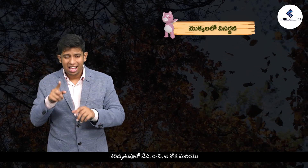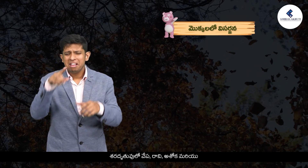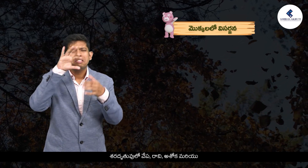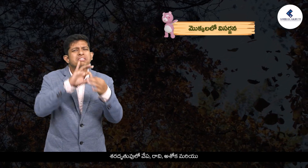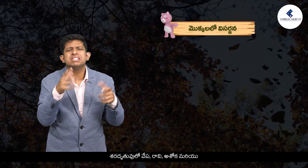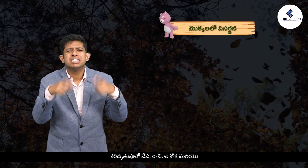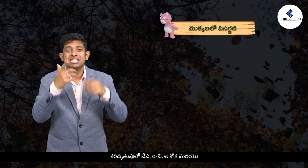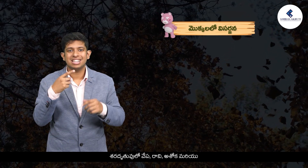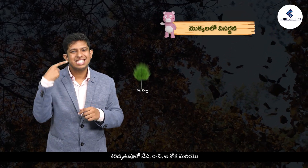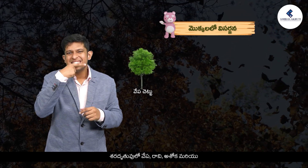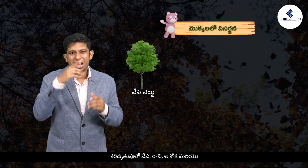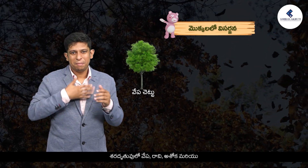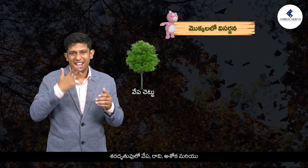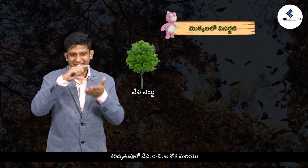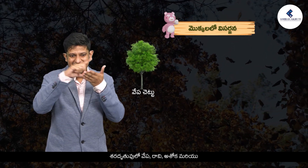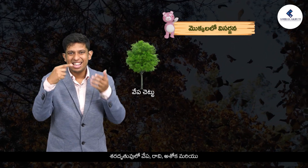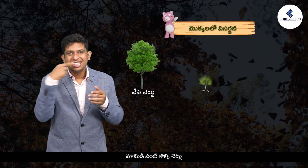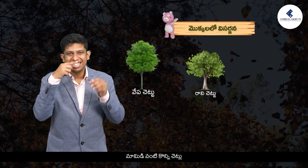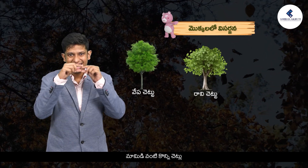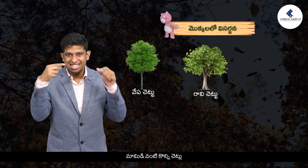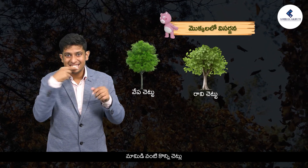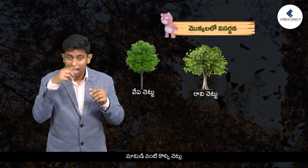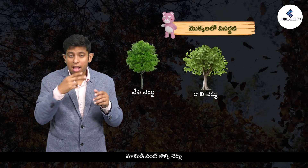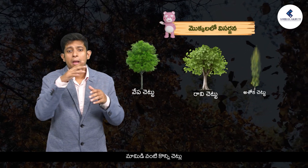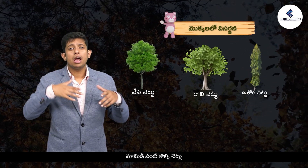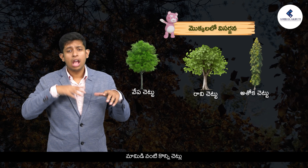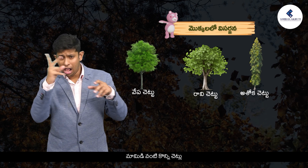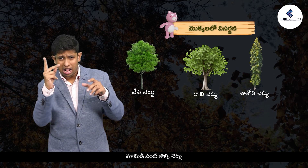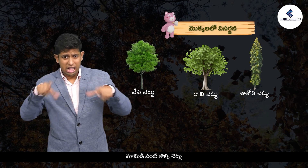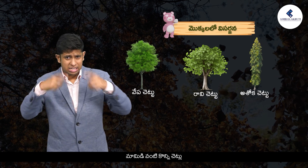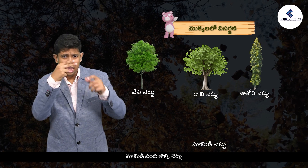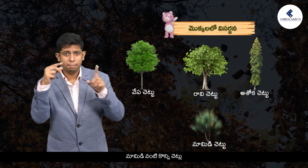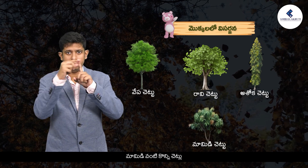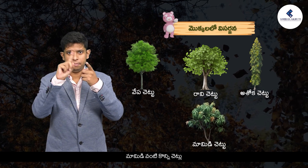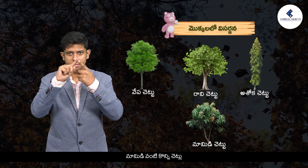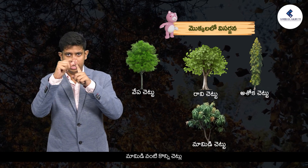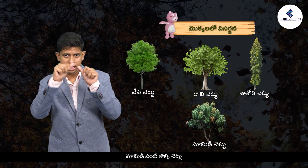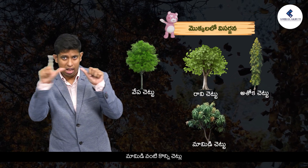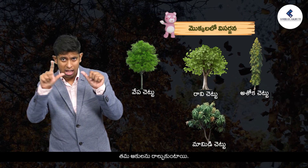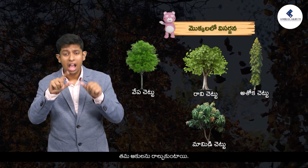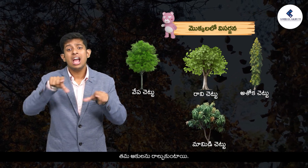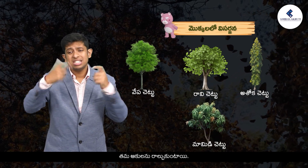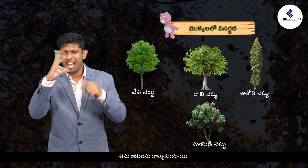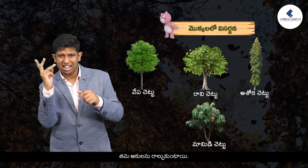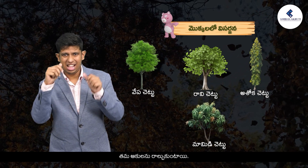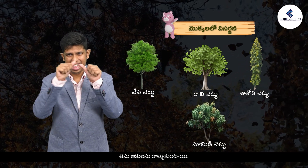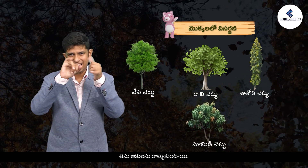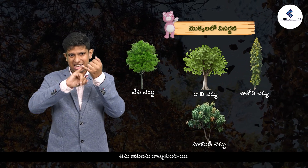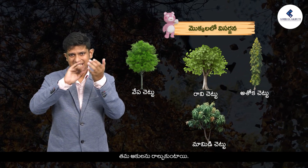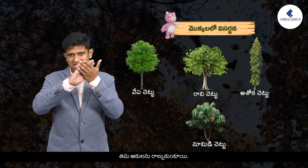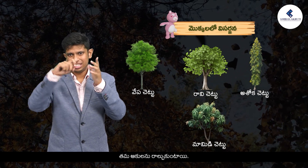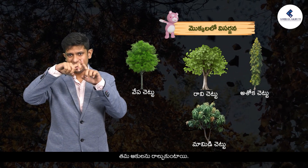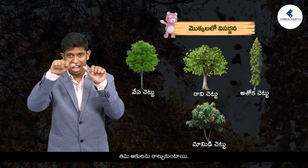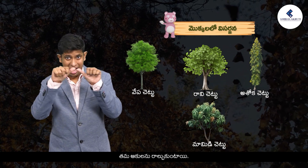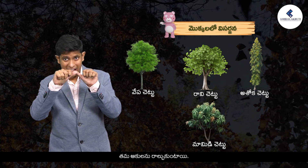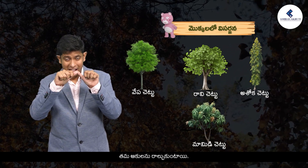శరదృతువులలో వేప, రావి, అశోక మరియు మామిడి వంటి కొన్ని చెట్లు తమ ఆకులను